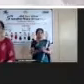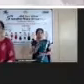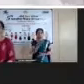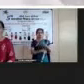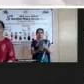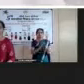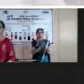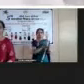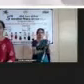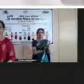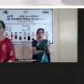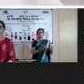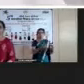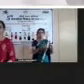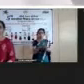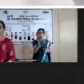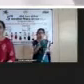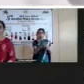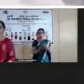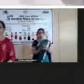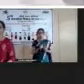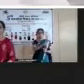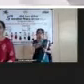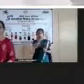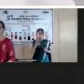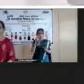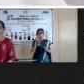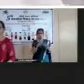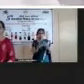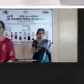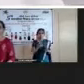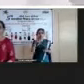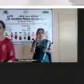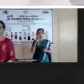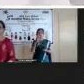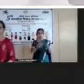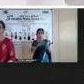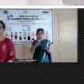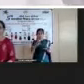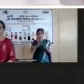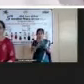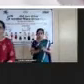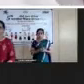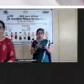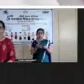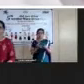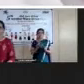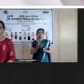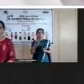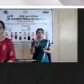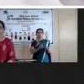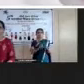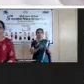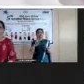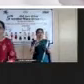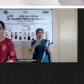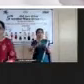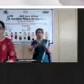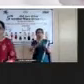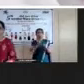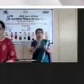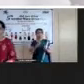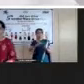अंतर्गत कार्यरत समस्त राष्ट्रीय संस्थान और CRC विशेष रूप से NIEPVD देहरादून विभिन्न